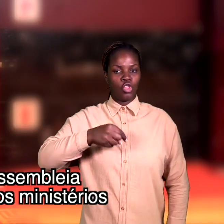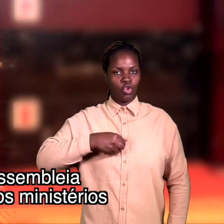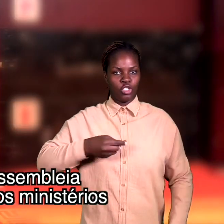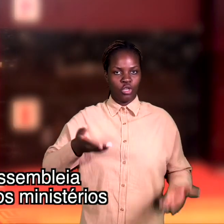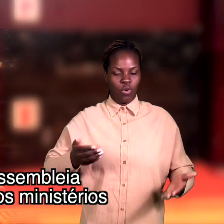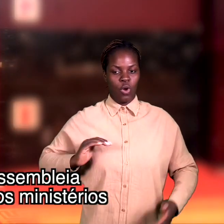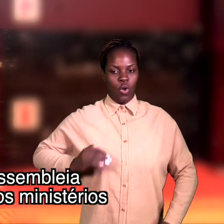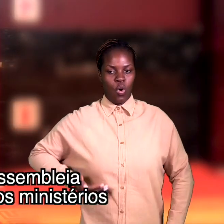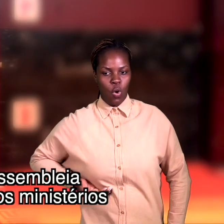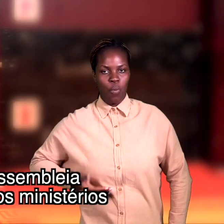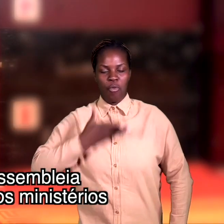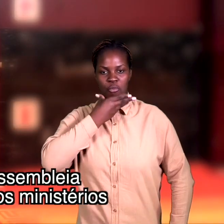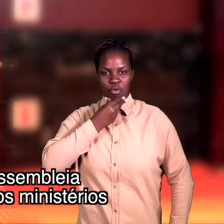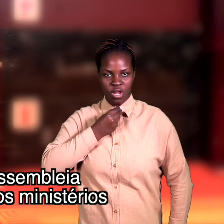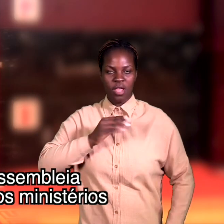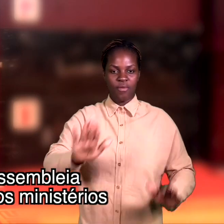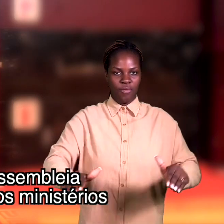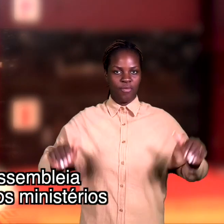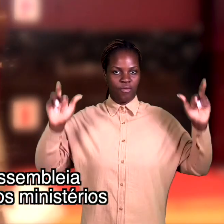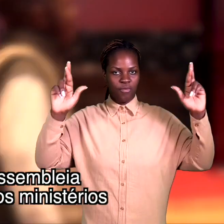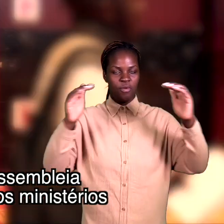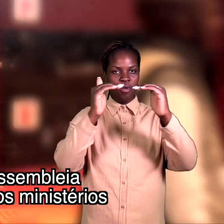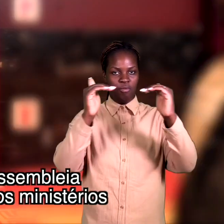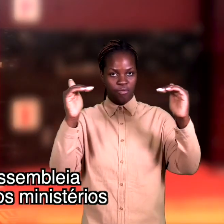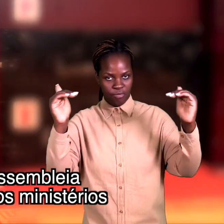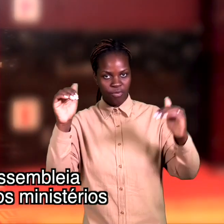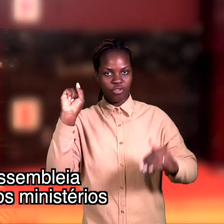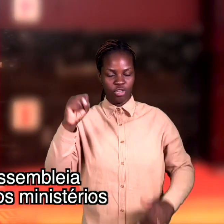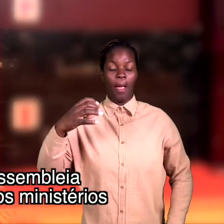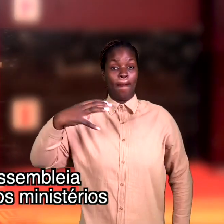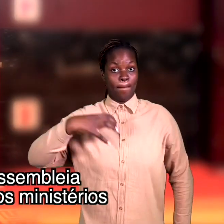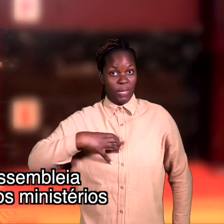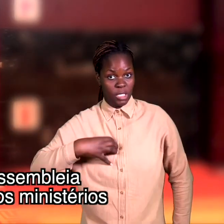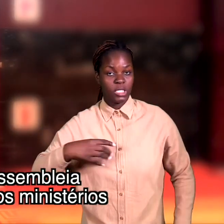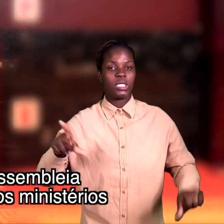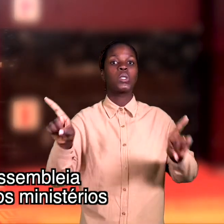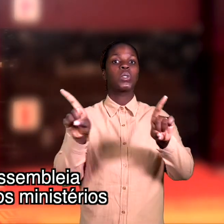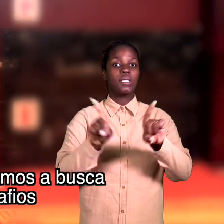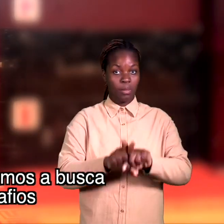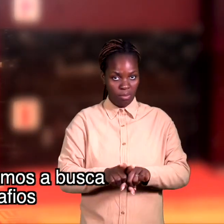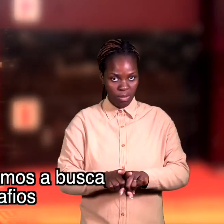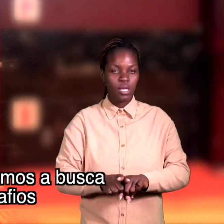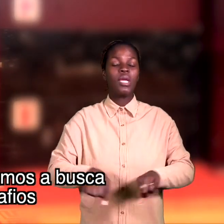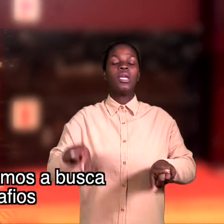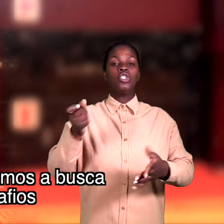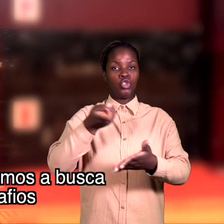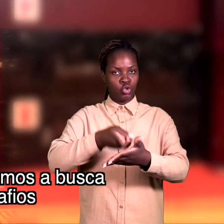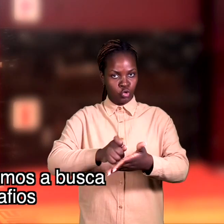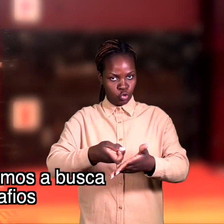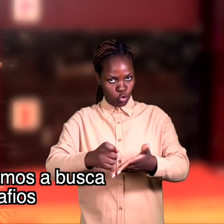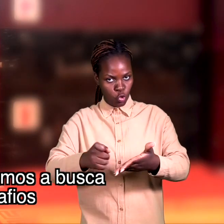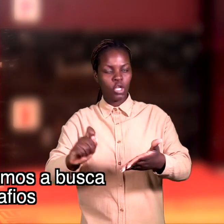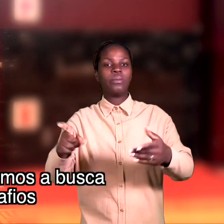Alcançamos a paridade a nível da Assembleia da República, alcançamos a paridade a nível dos ministérios e nas nossas instituições de